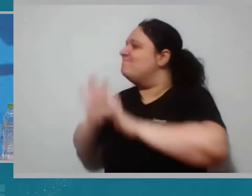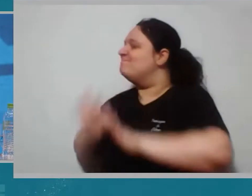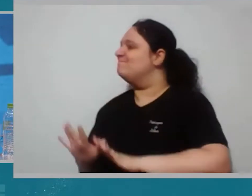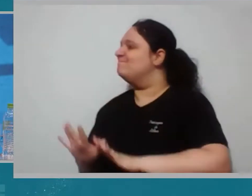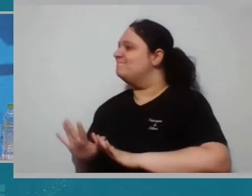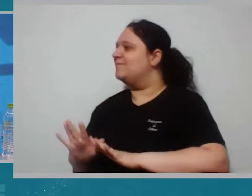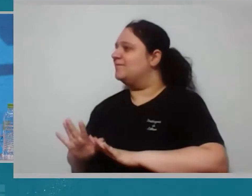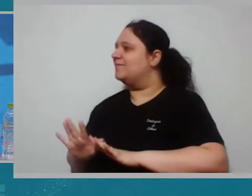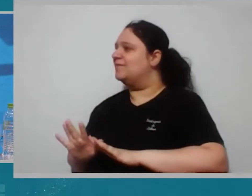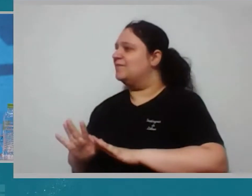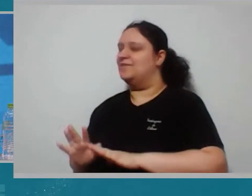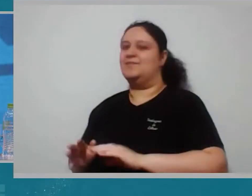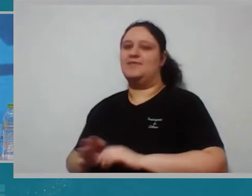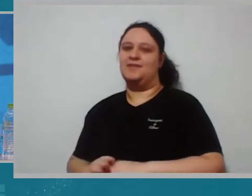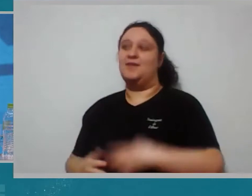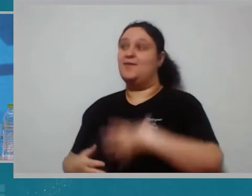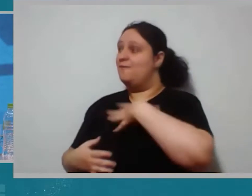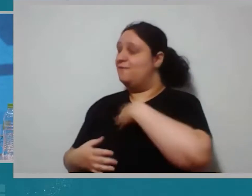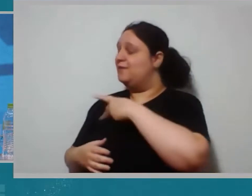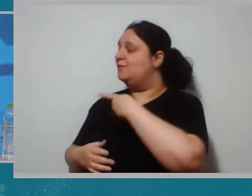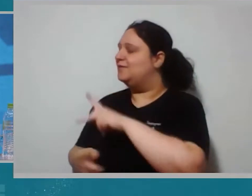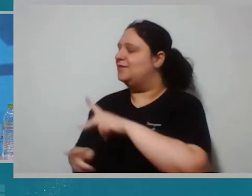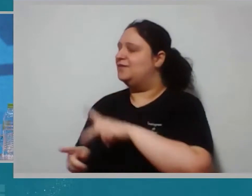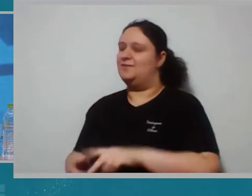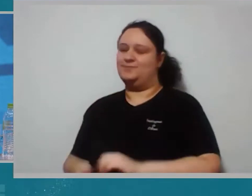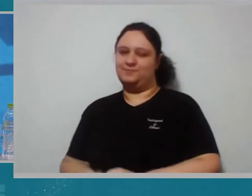do teu ventre. Amém!